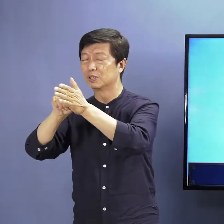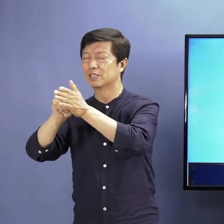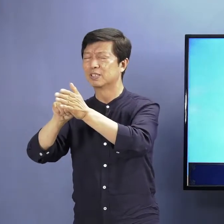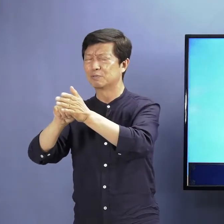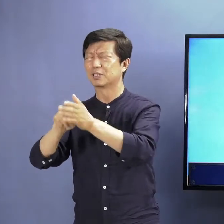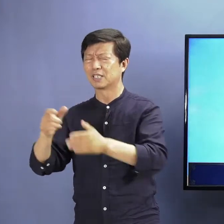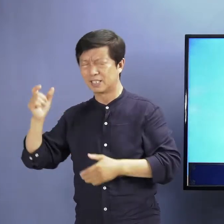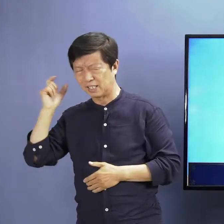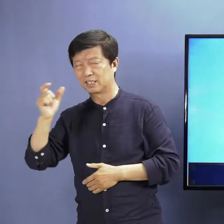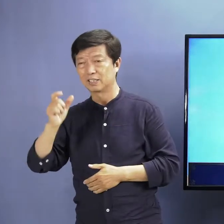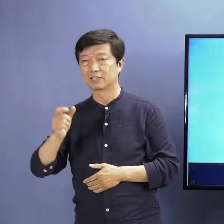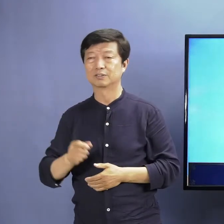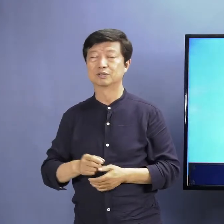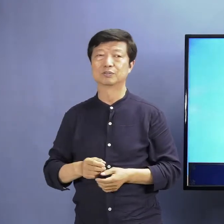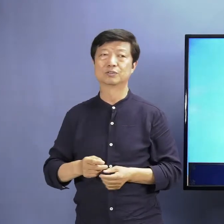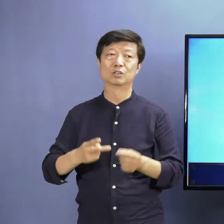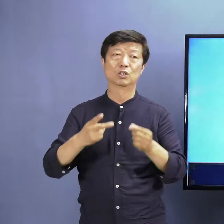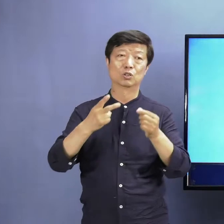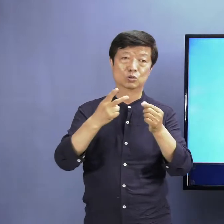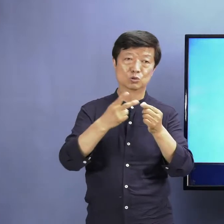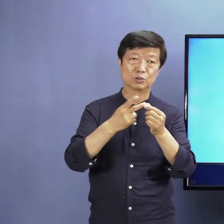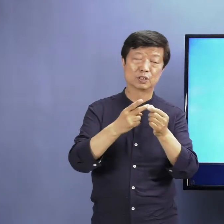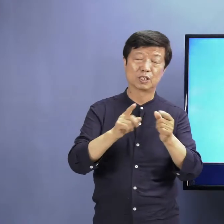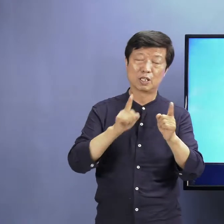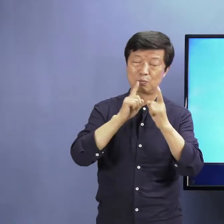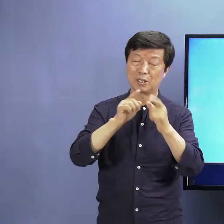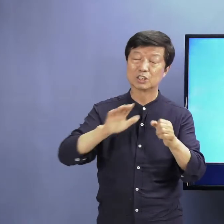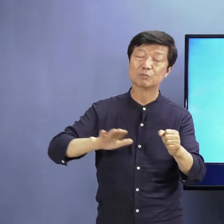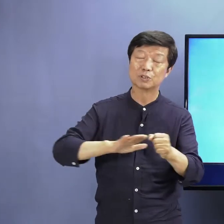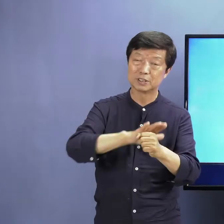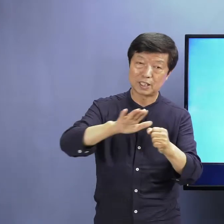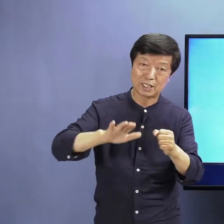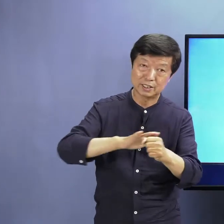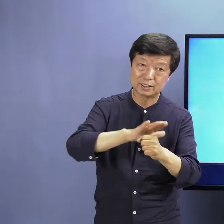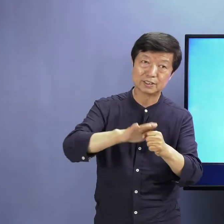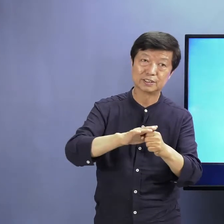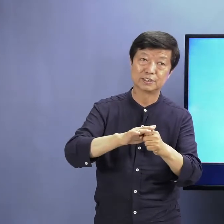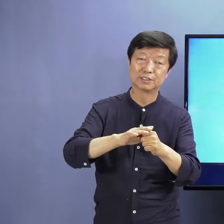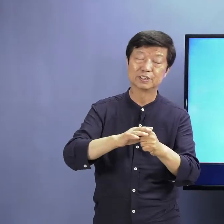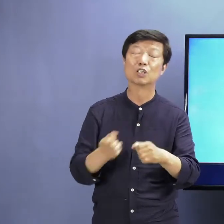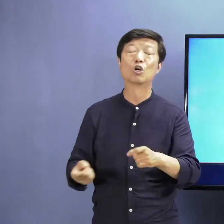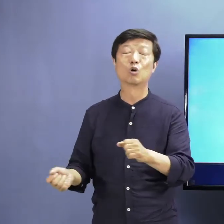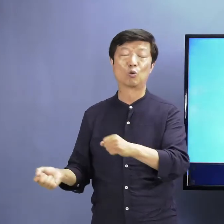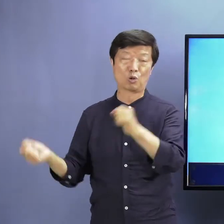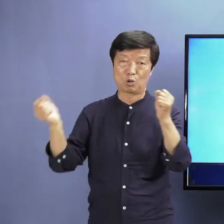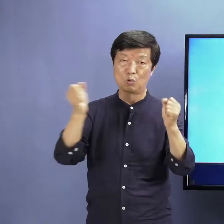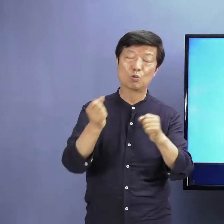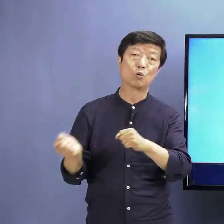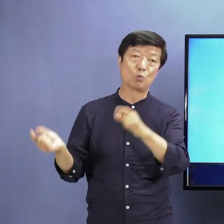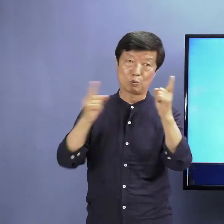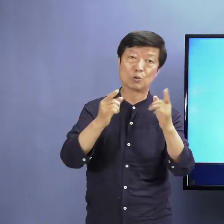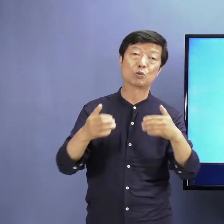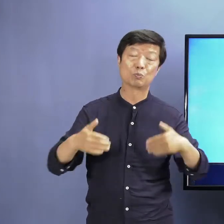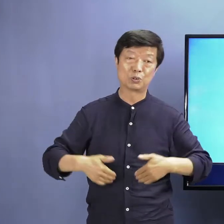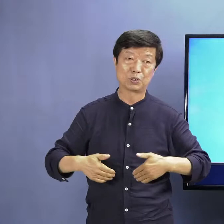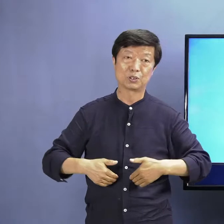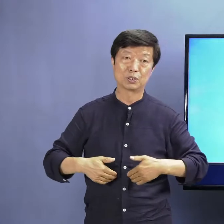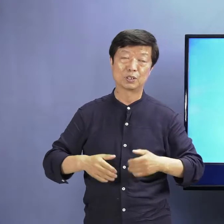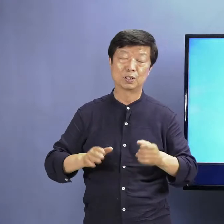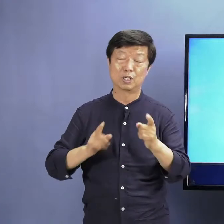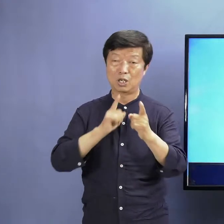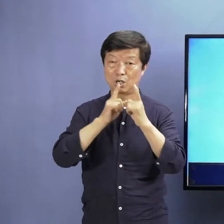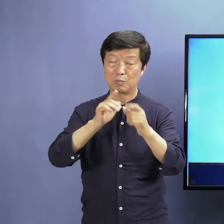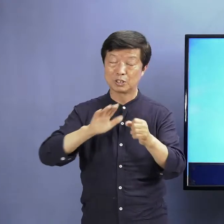말씀을 사랑하는 것. 이걸 갖다가 회복해야 되는 거예요. 말씀을 사랑하는 것.